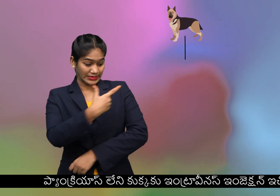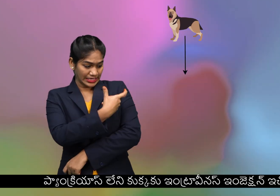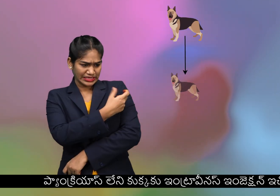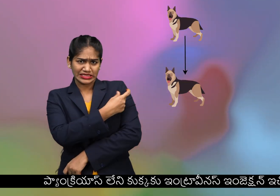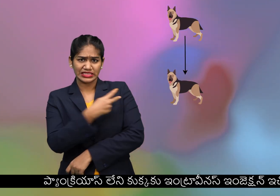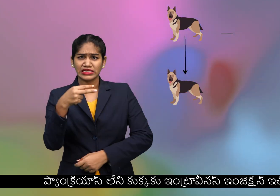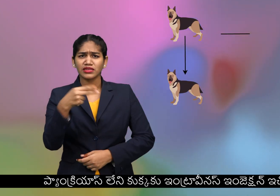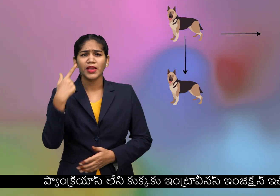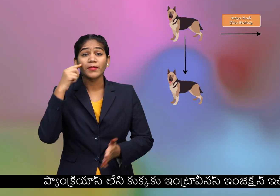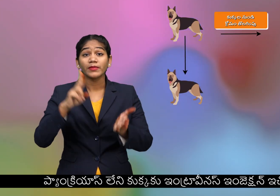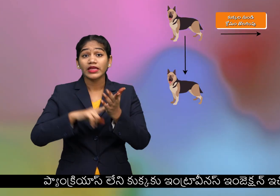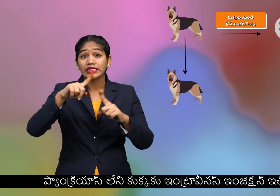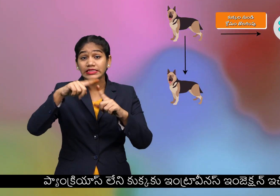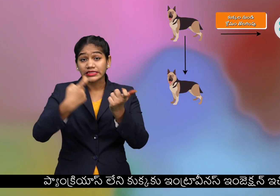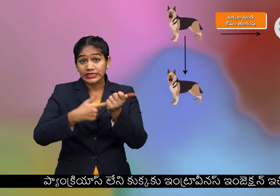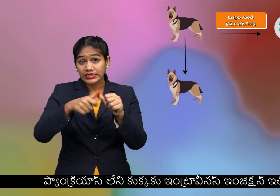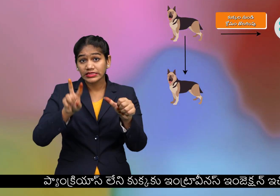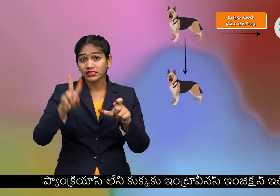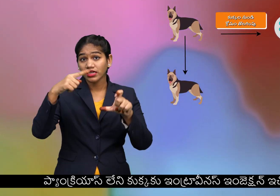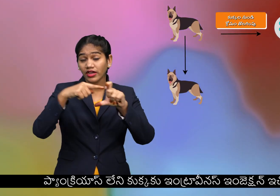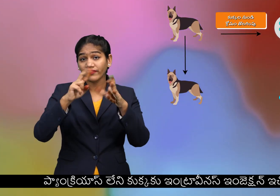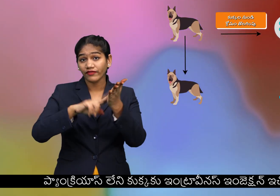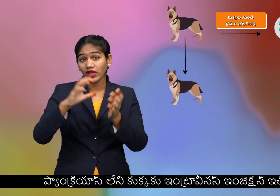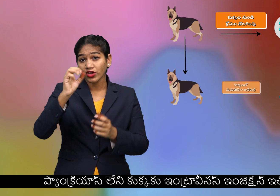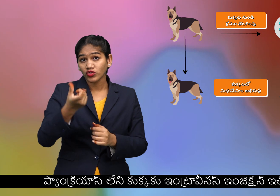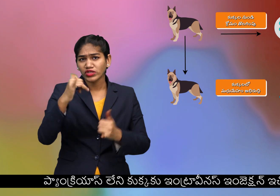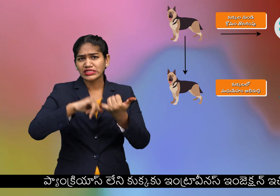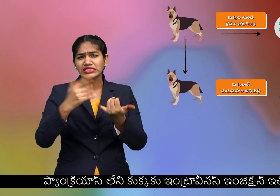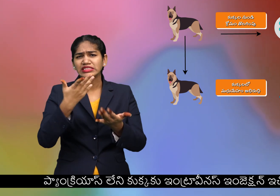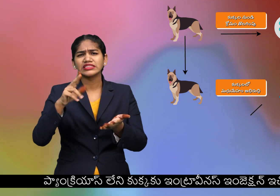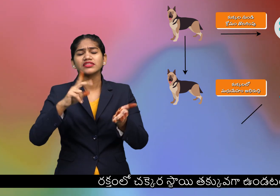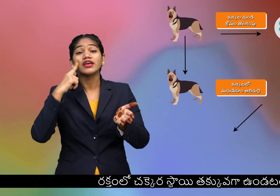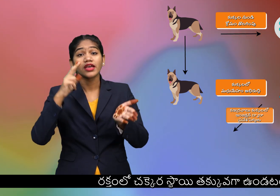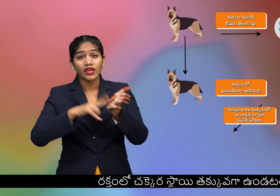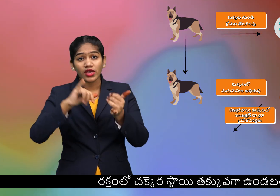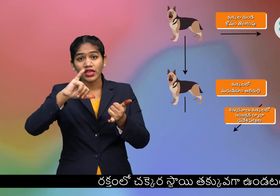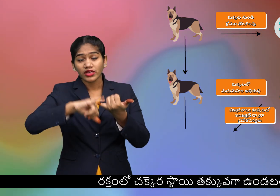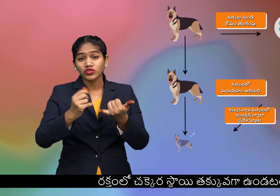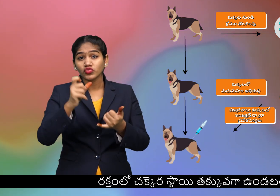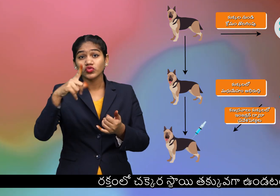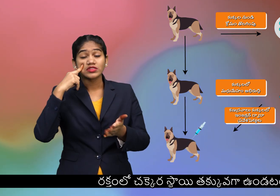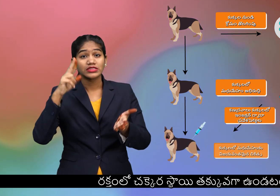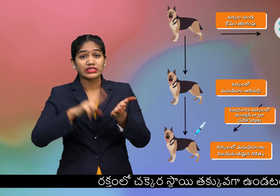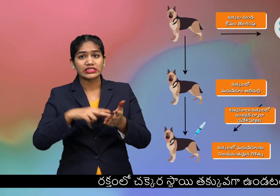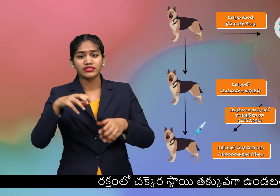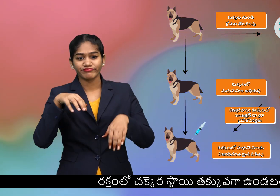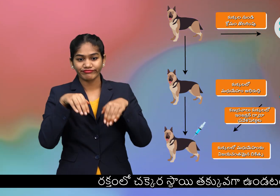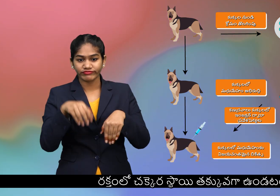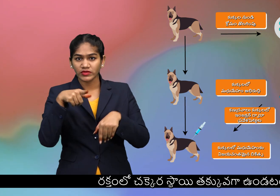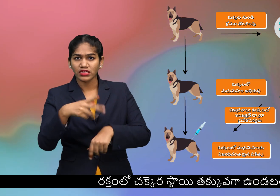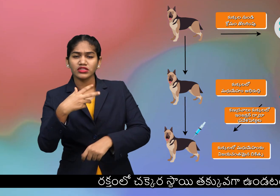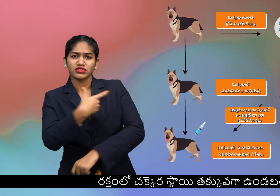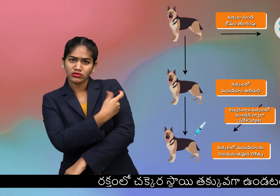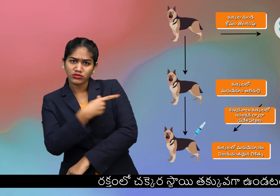ప్యాంక్రియాస్ లేని కుక్కకు ఇంట్రావీనస్ ఇంజెక్షన్ ఇచ్చిన ఇన్సులిన్ రక్తంలో చక్కెర స్థాయి తక్కువగా